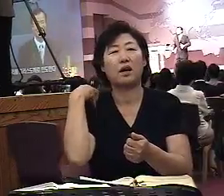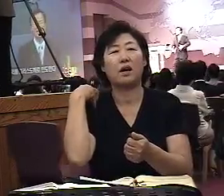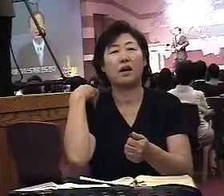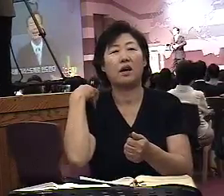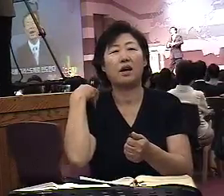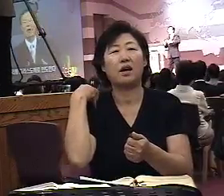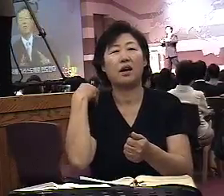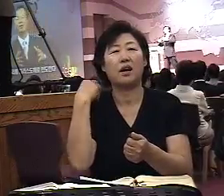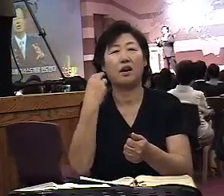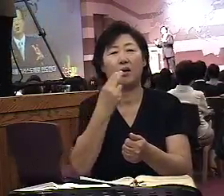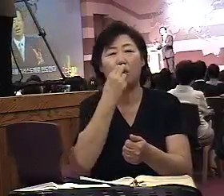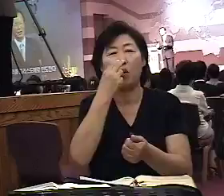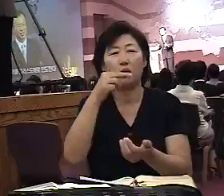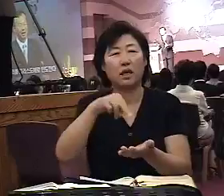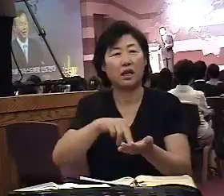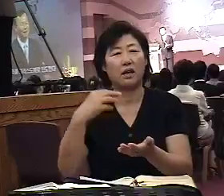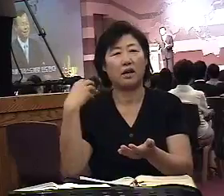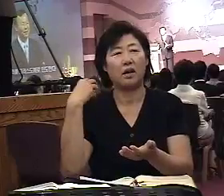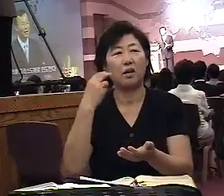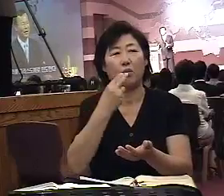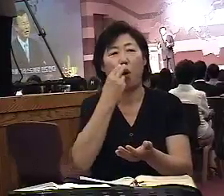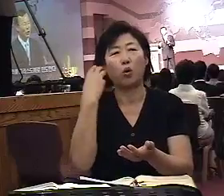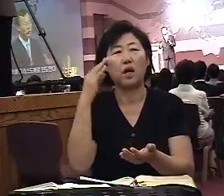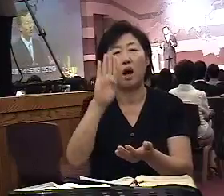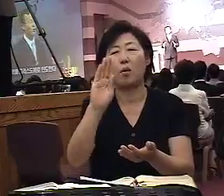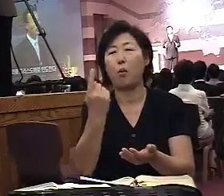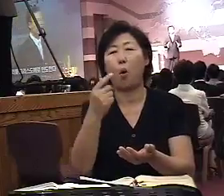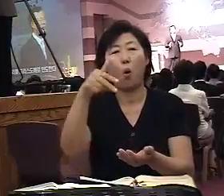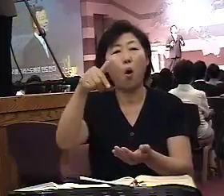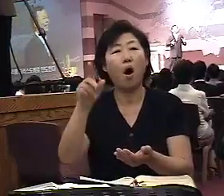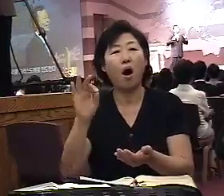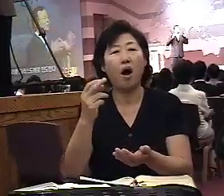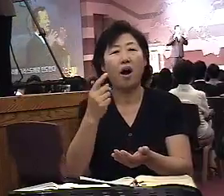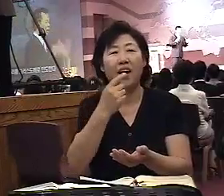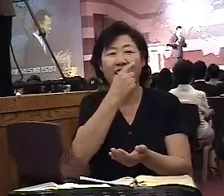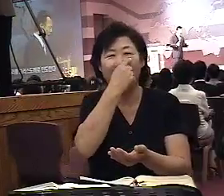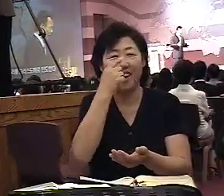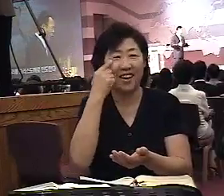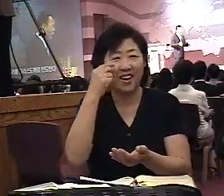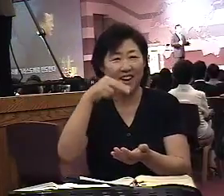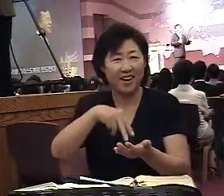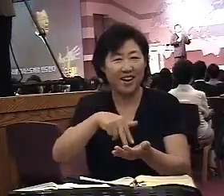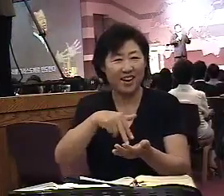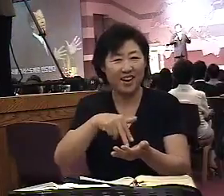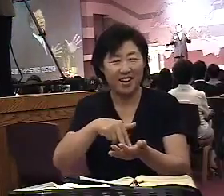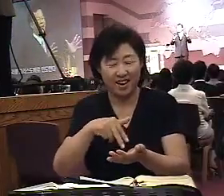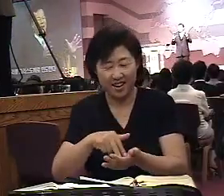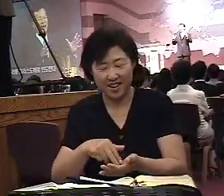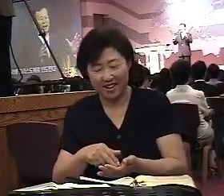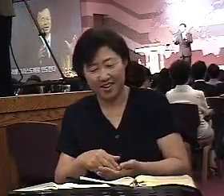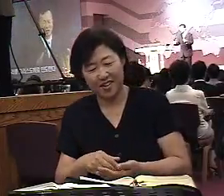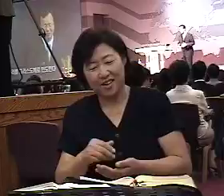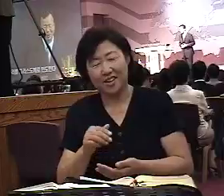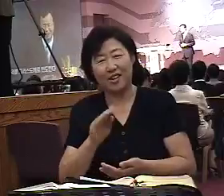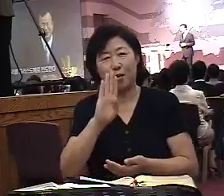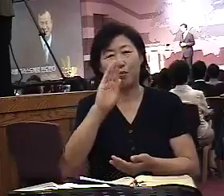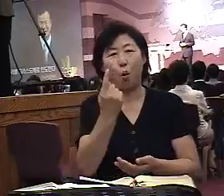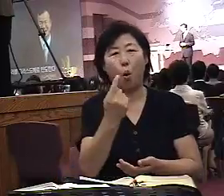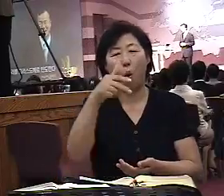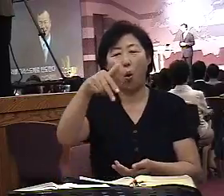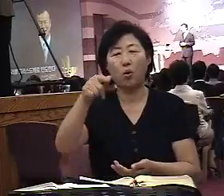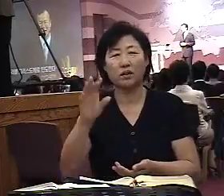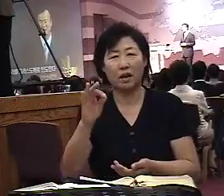따라 실행에 옮길 수가 있지만 궁극적으로는 깨달음 자체가 우리를 변화시키게 하지는